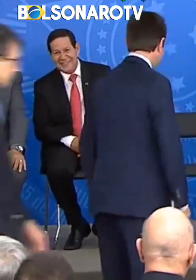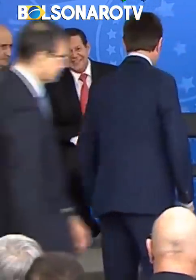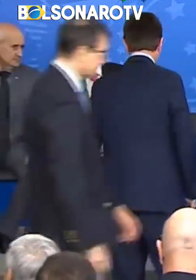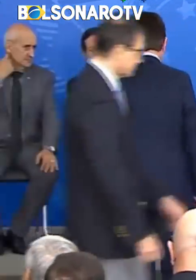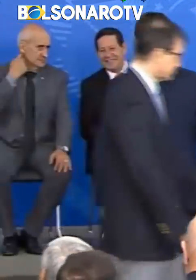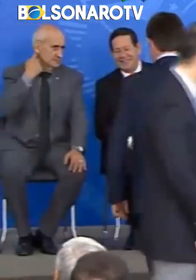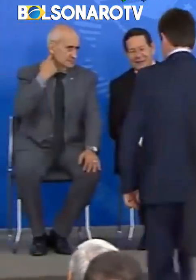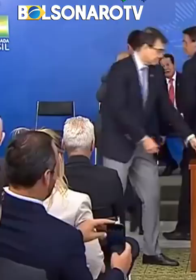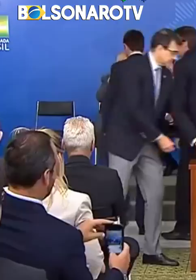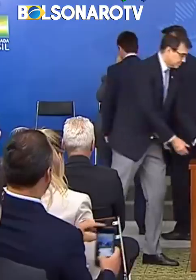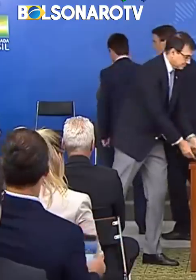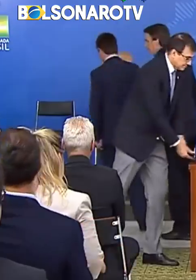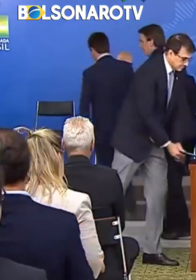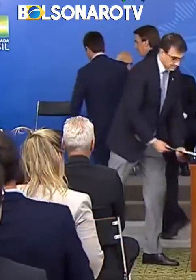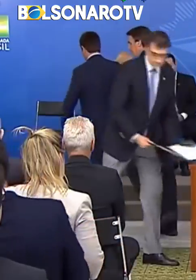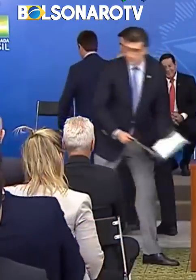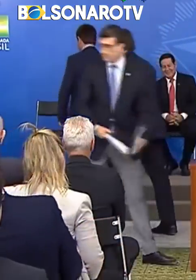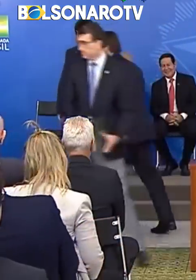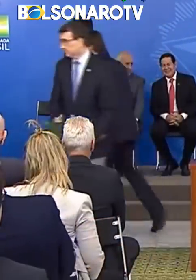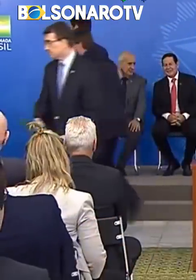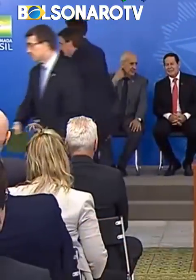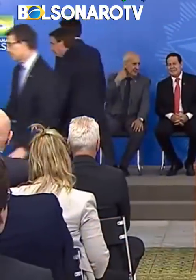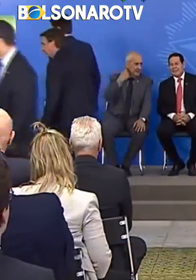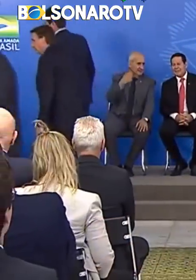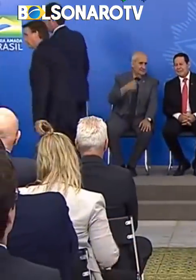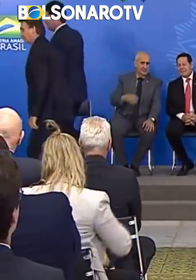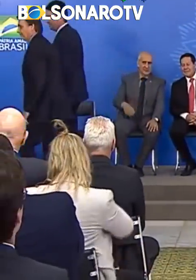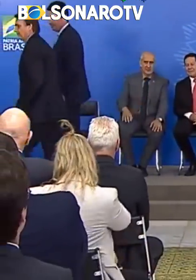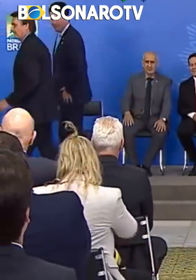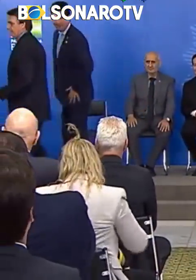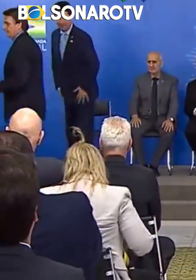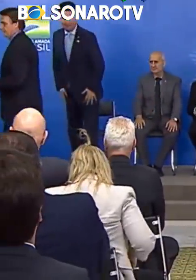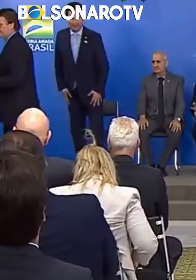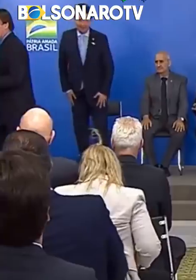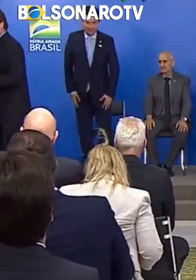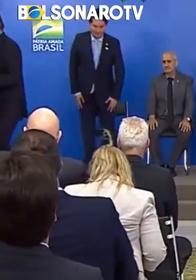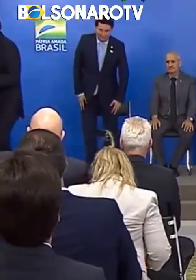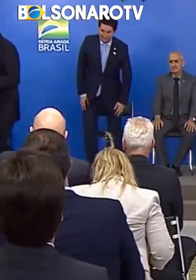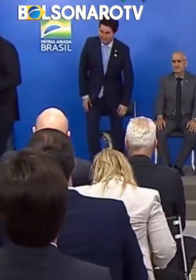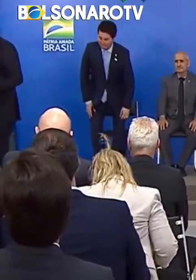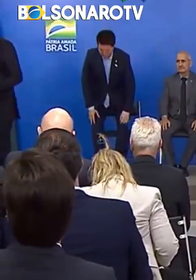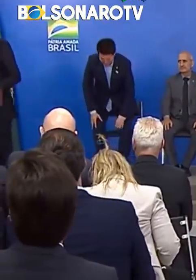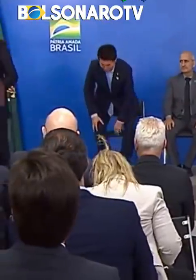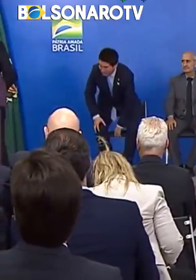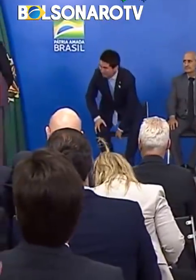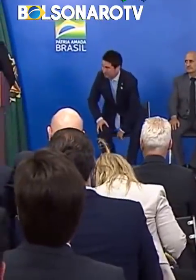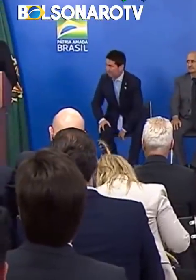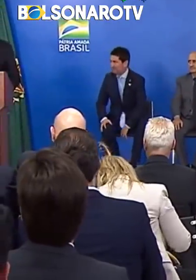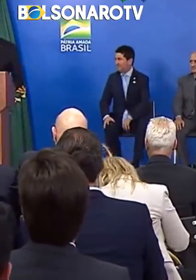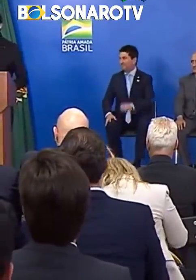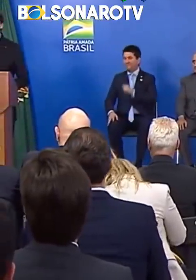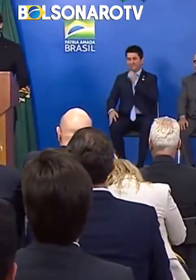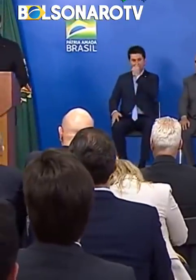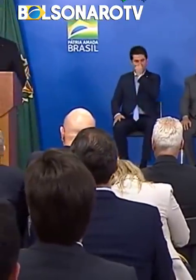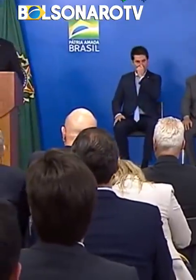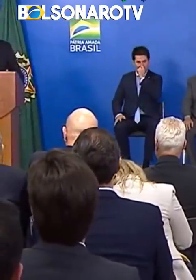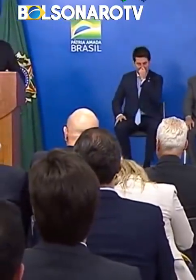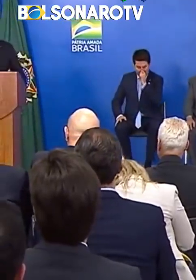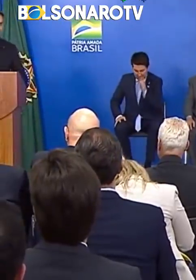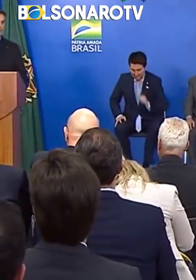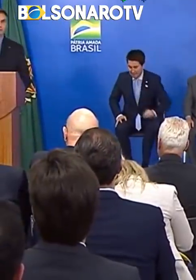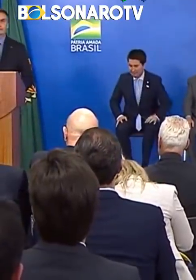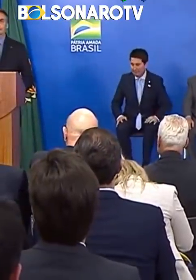Senhoras e senhores, com a palavra o presidente da República, Jair Bolsonaro. Boa tarde.